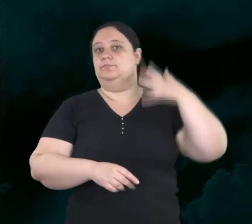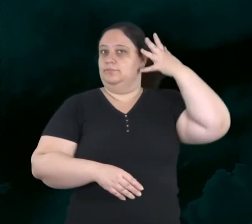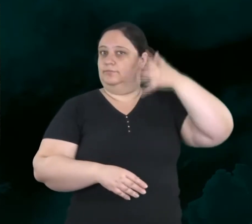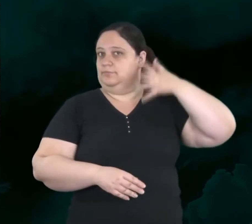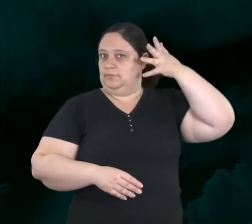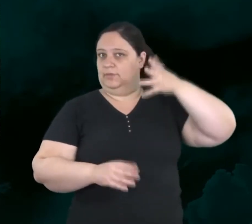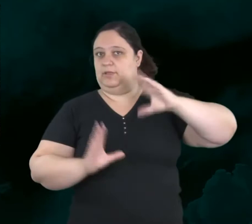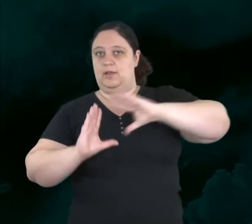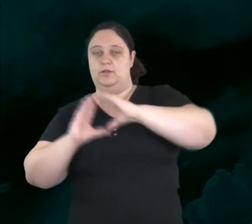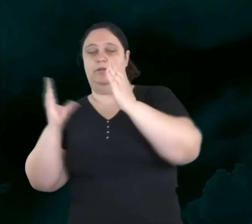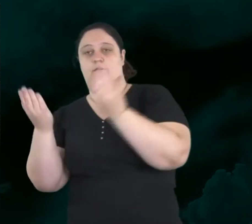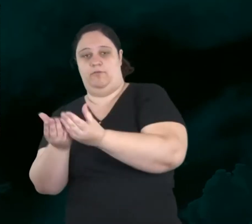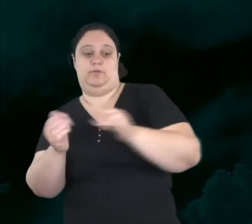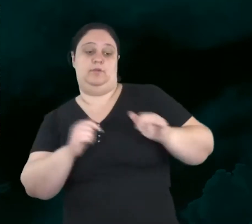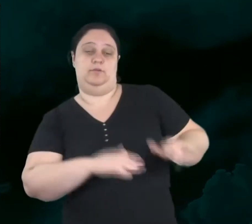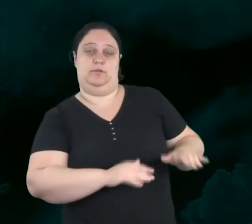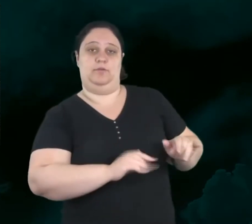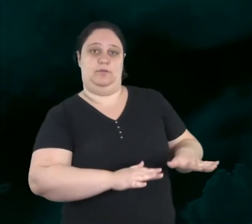e depois